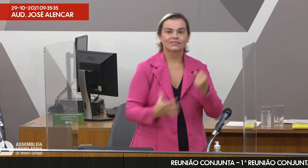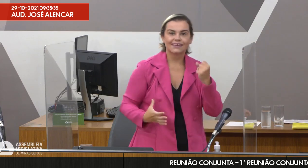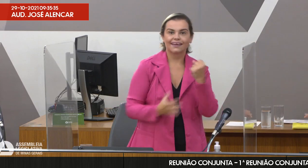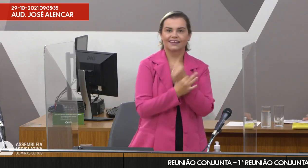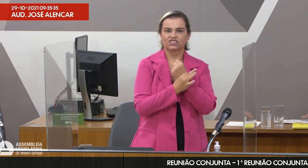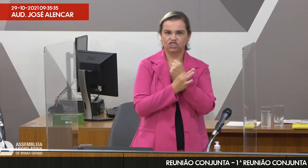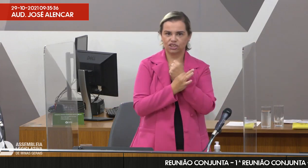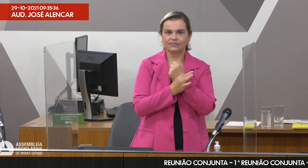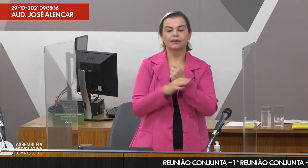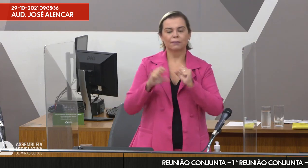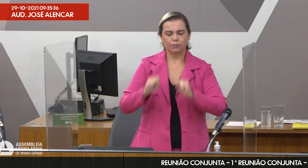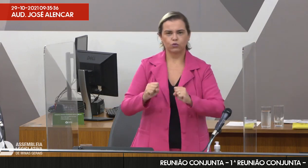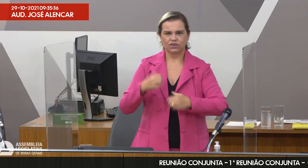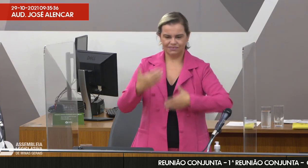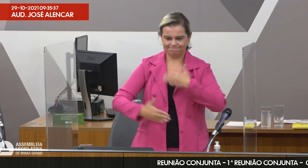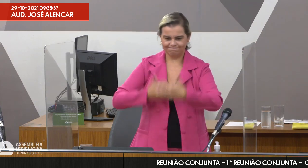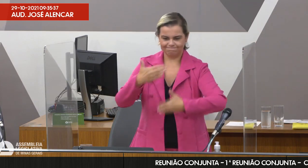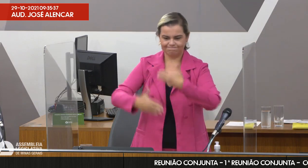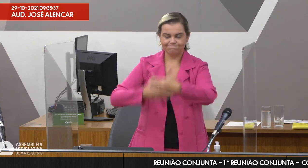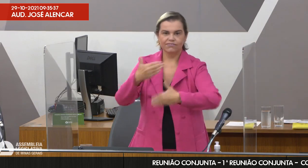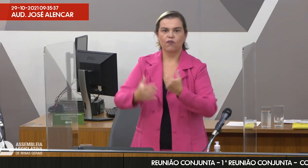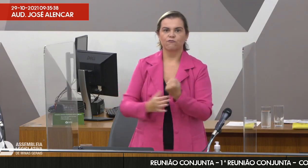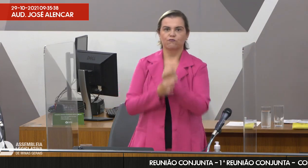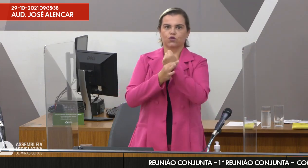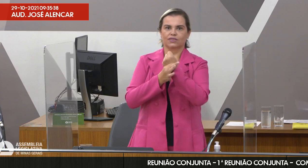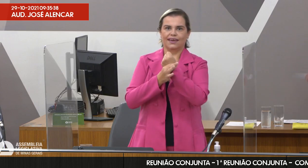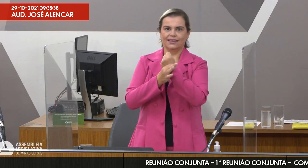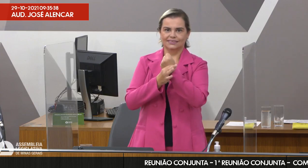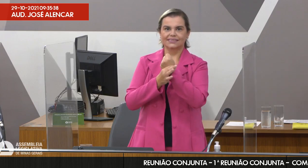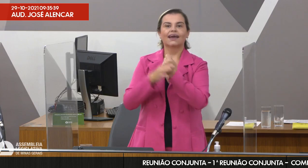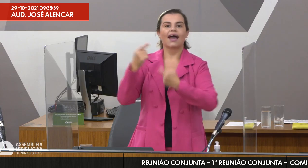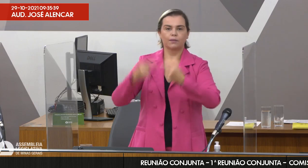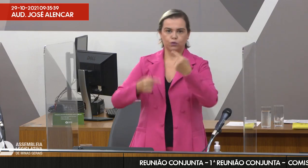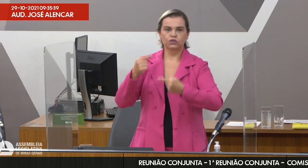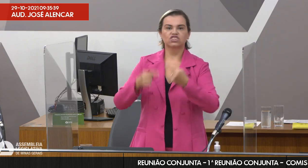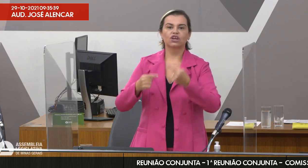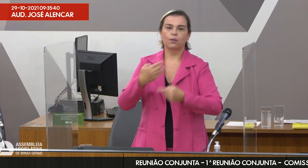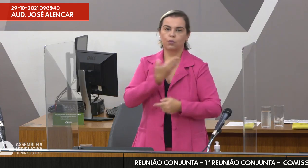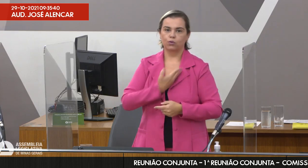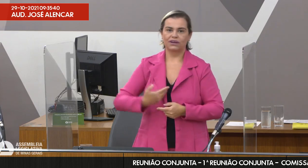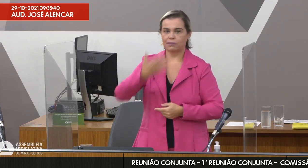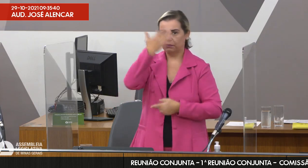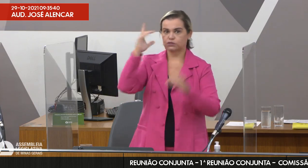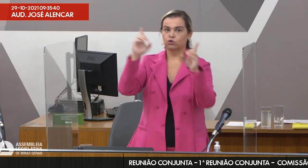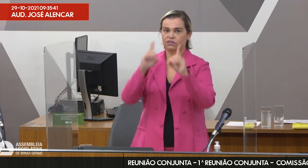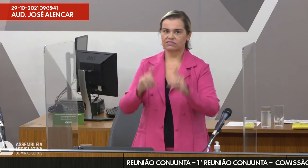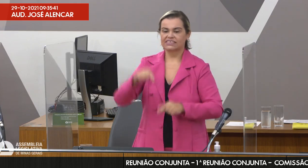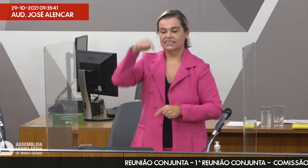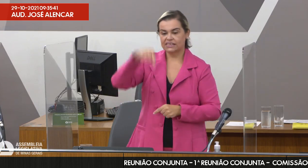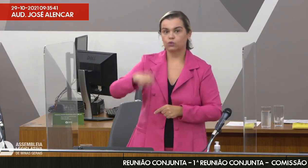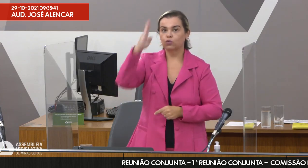logo enfraquecida. Então, isso fortalecerá a garantia dos